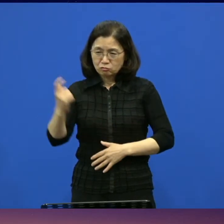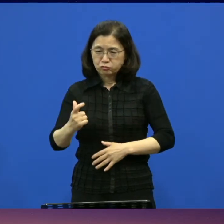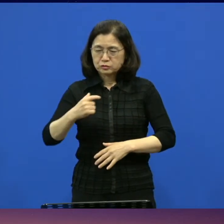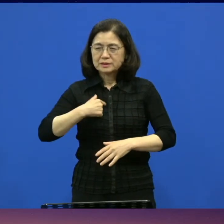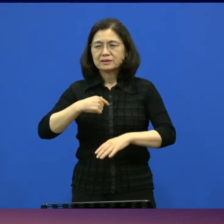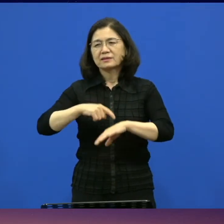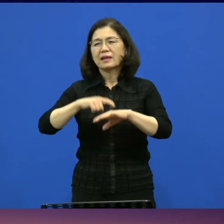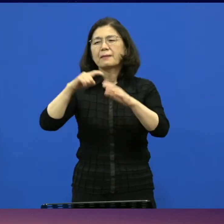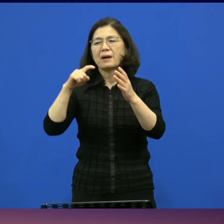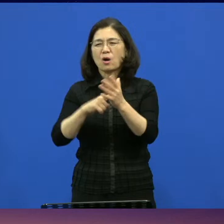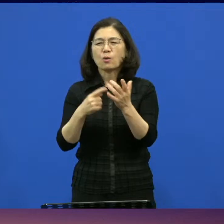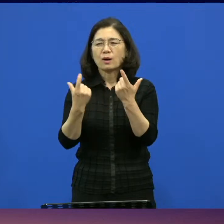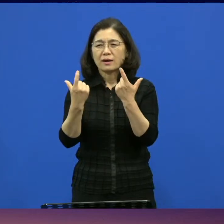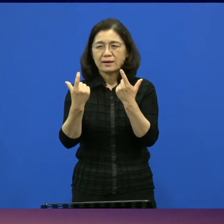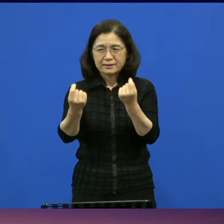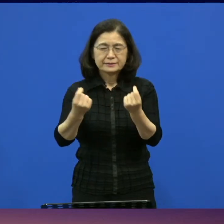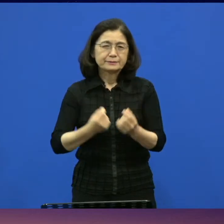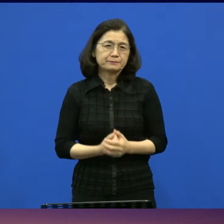여러분.